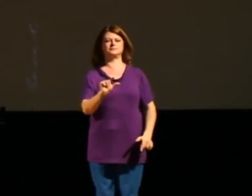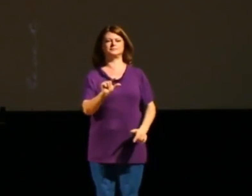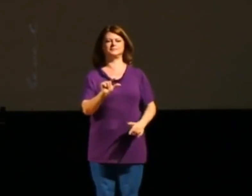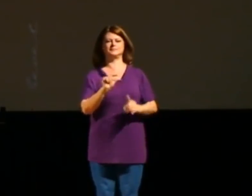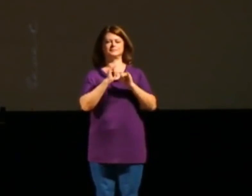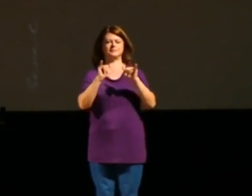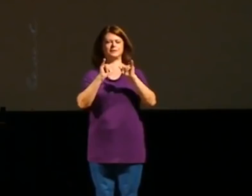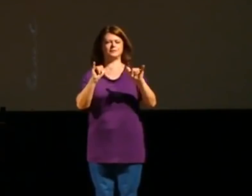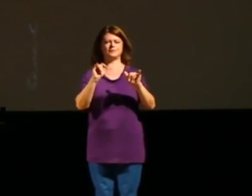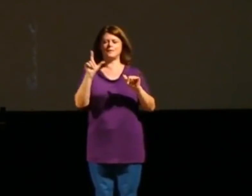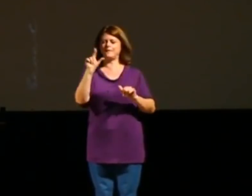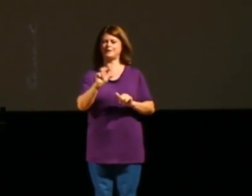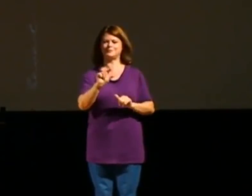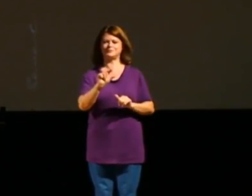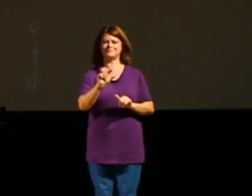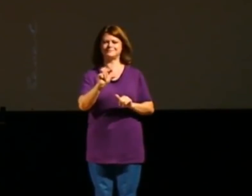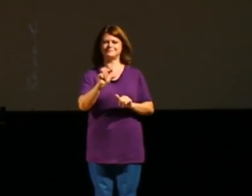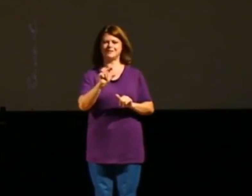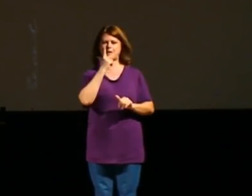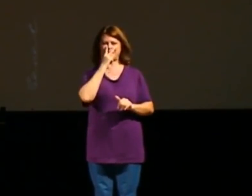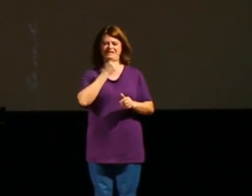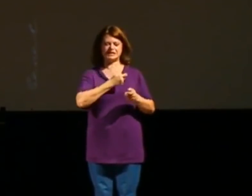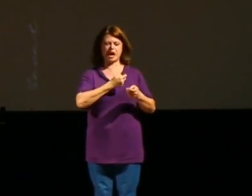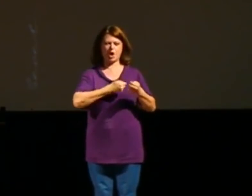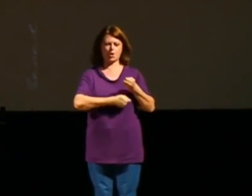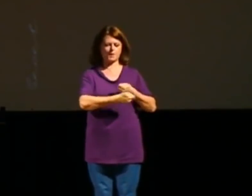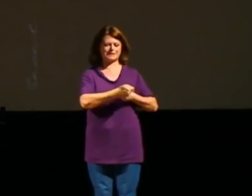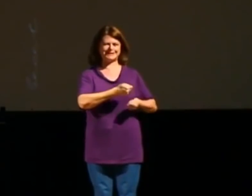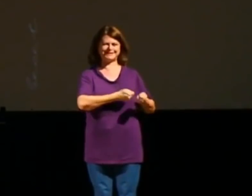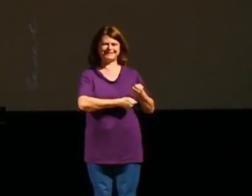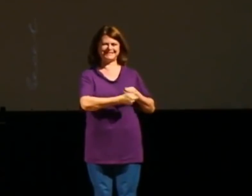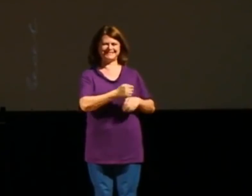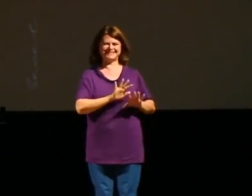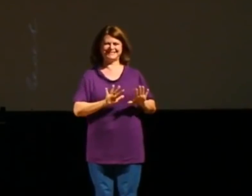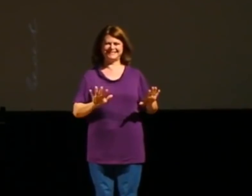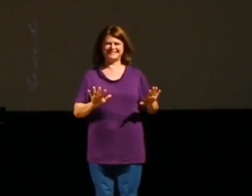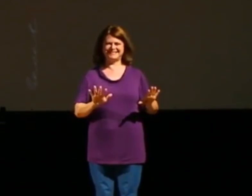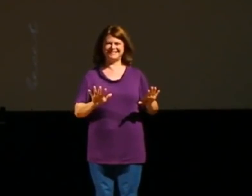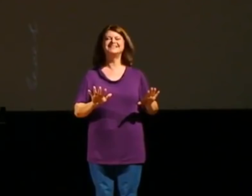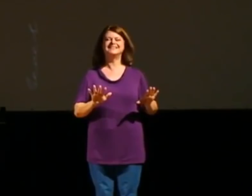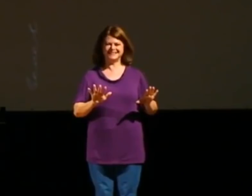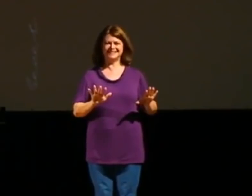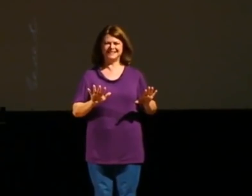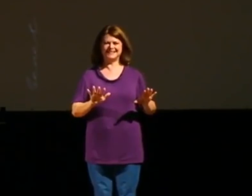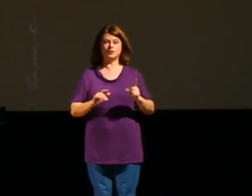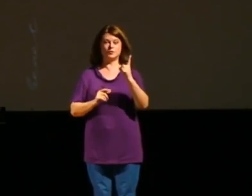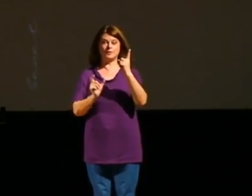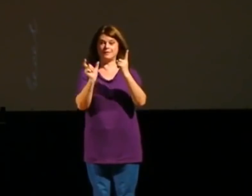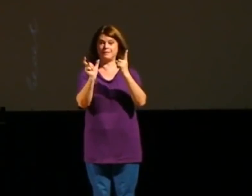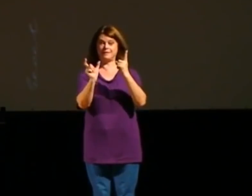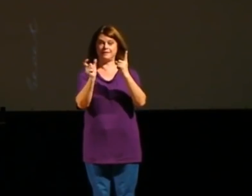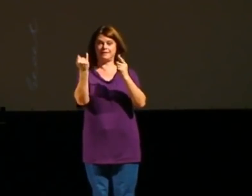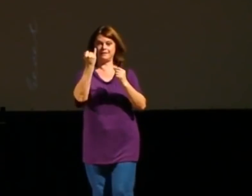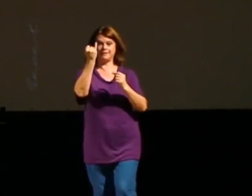é econômico de palavras, porque ele tira o moço, Jesus não fala nada, a não ser uma palavra.